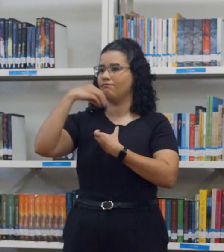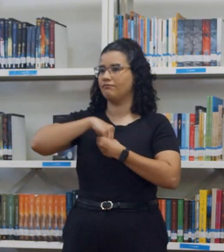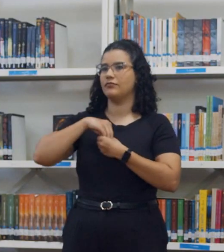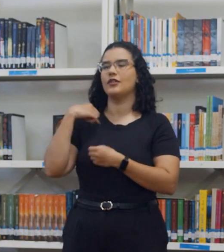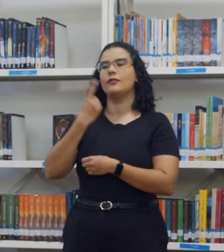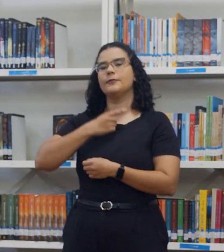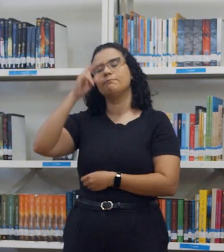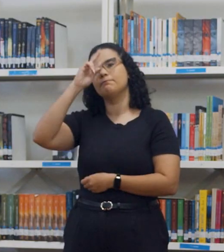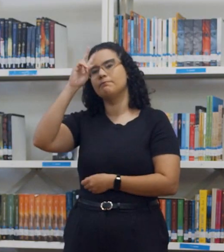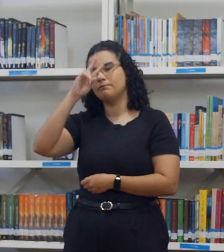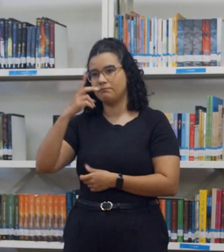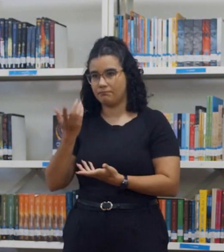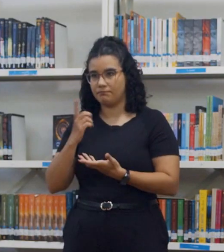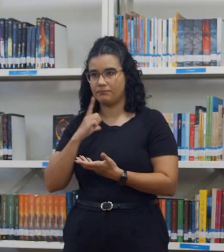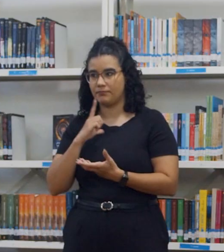na nossa memória?